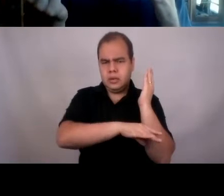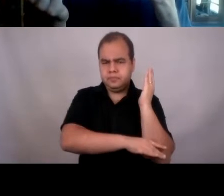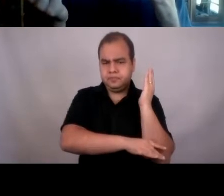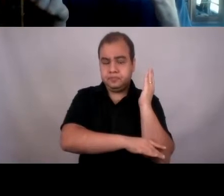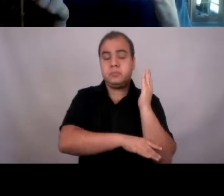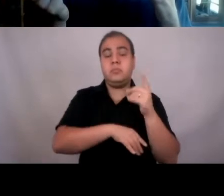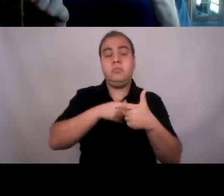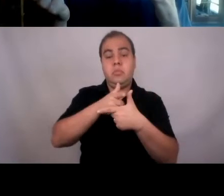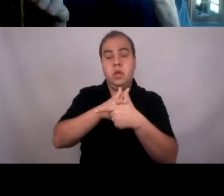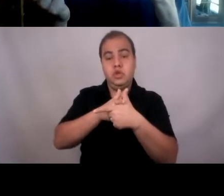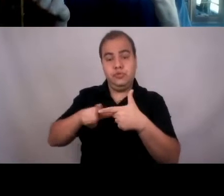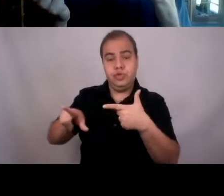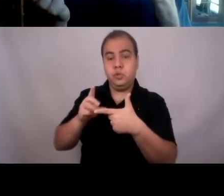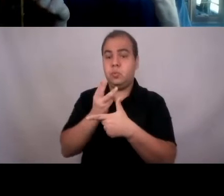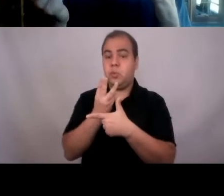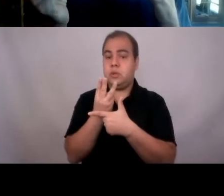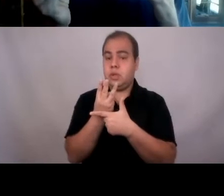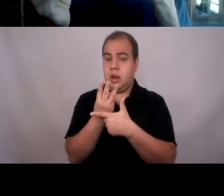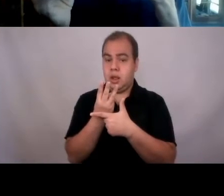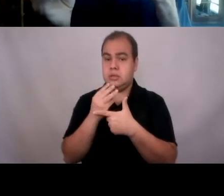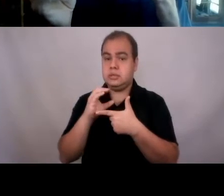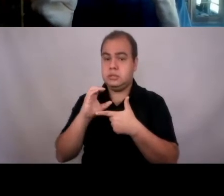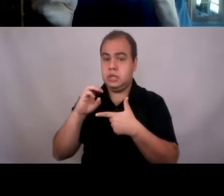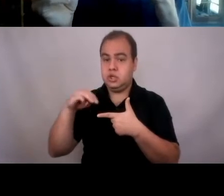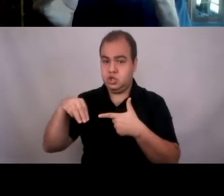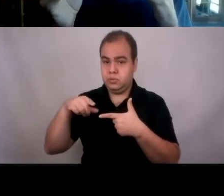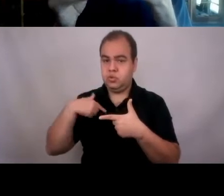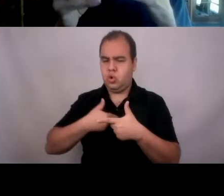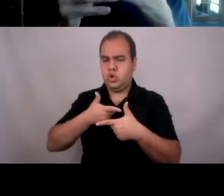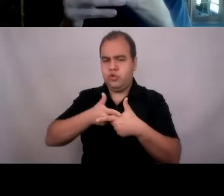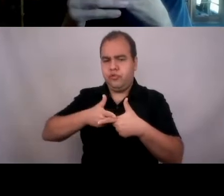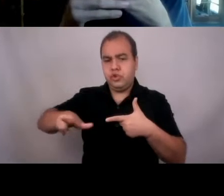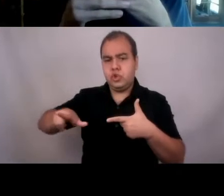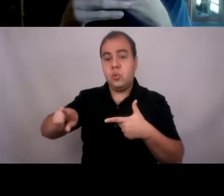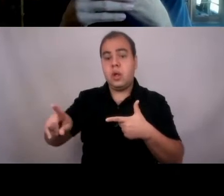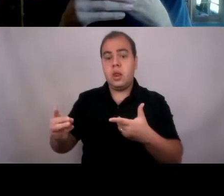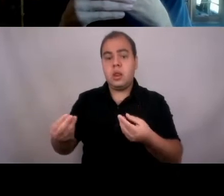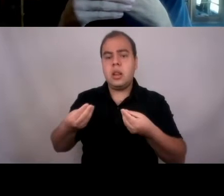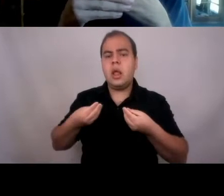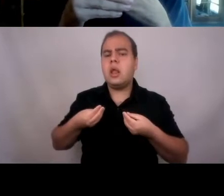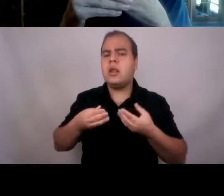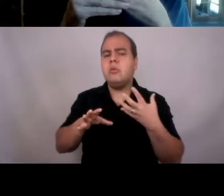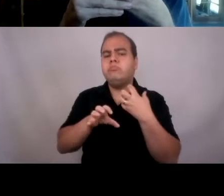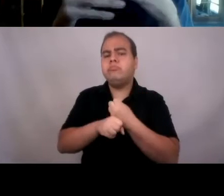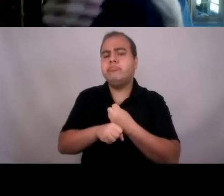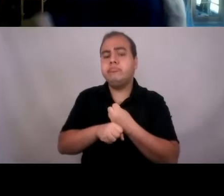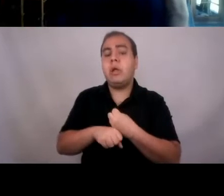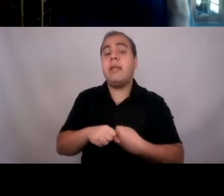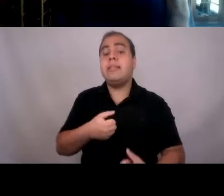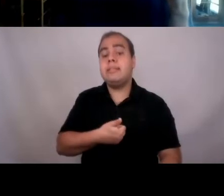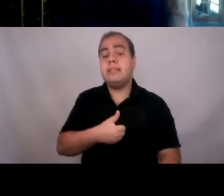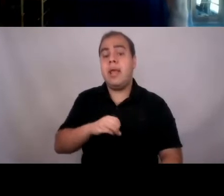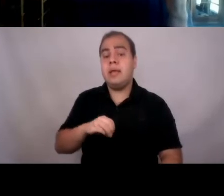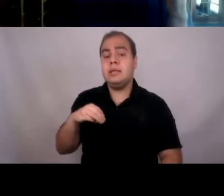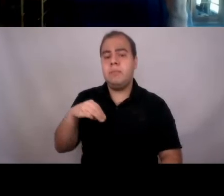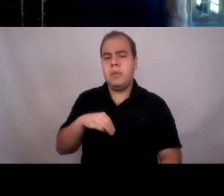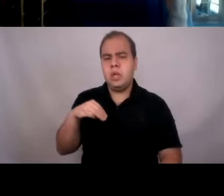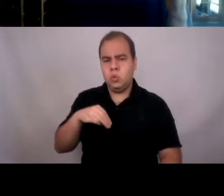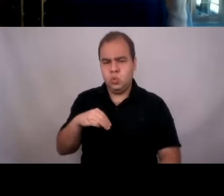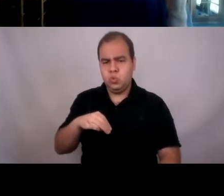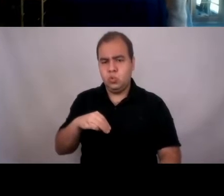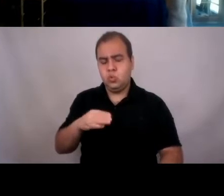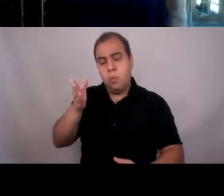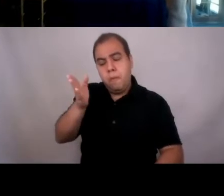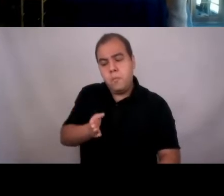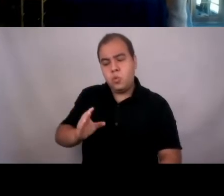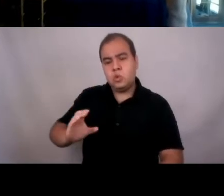por 3 centímetros, que foi o que a gente mediu, ele daria 10 minutos por centímetro. 10 minutos por centímetro